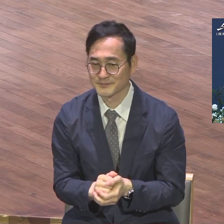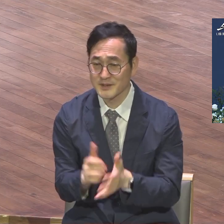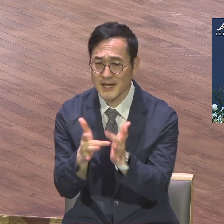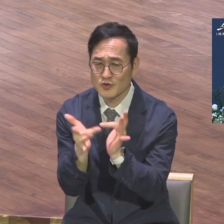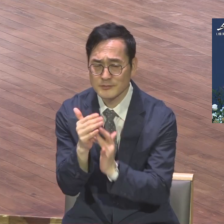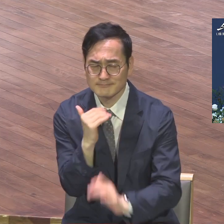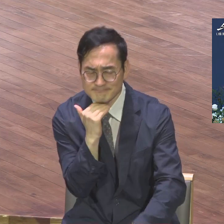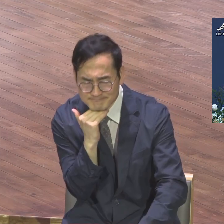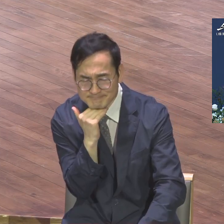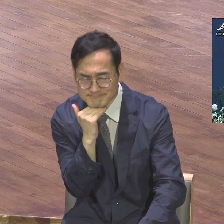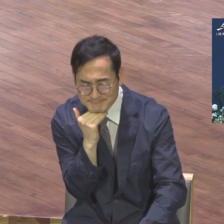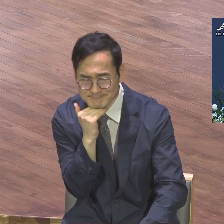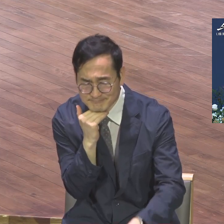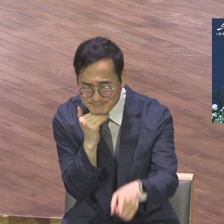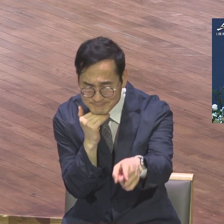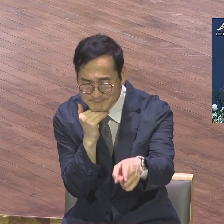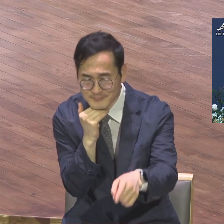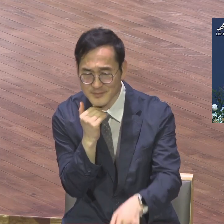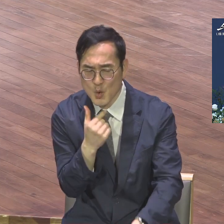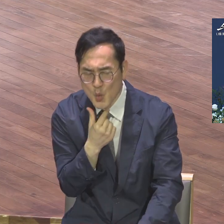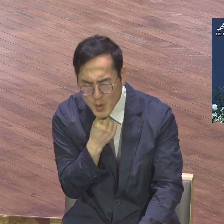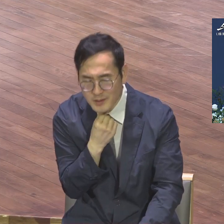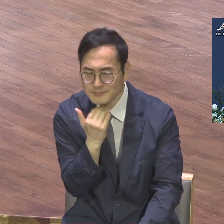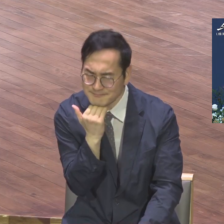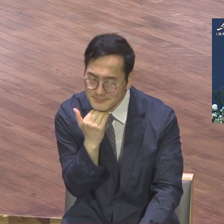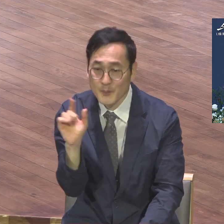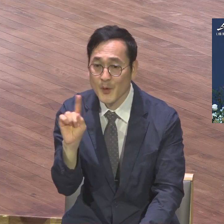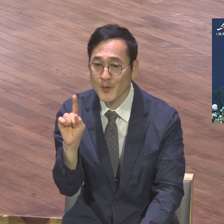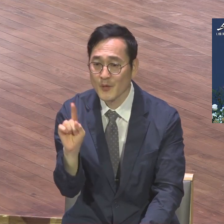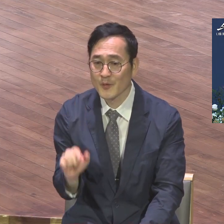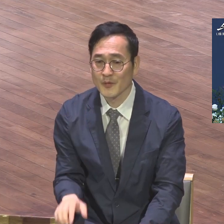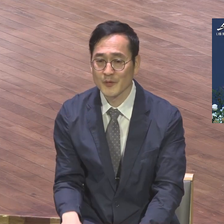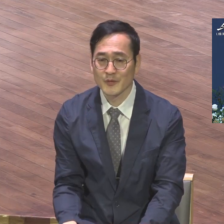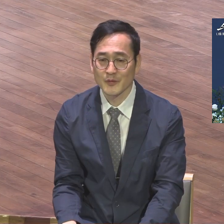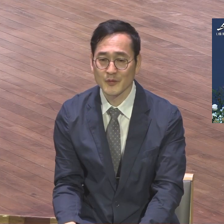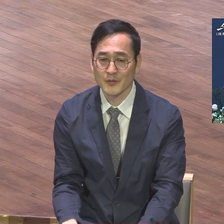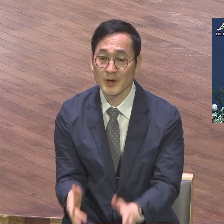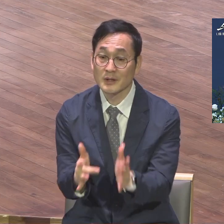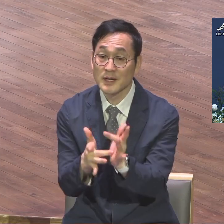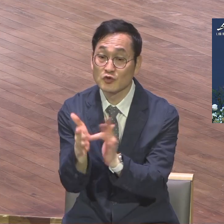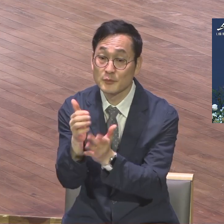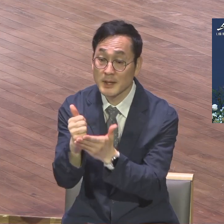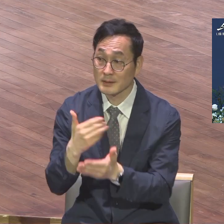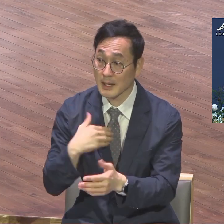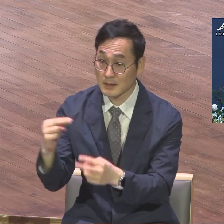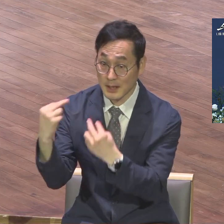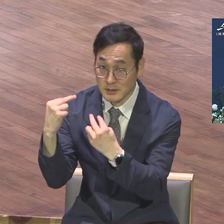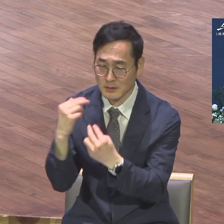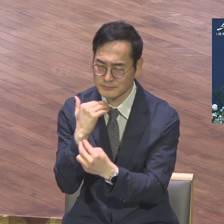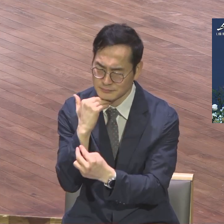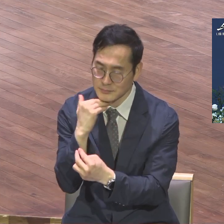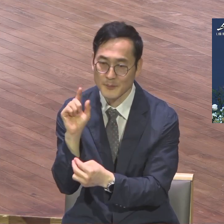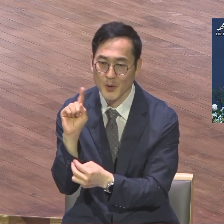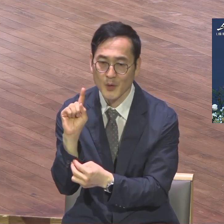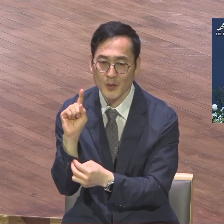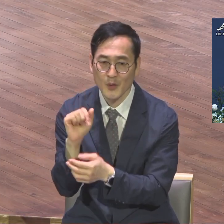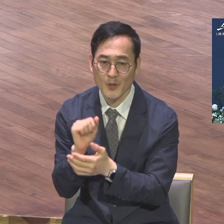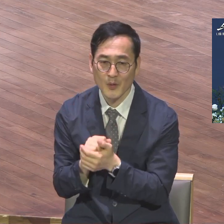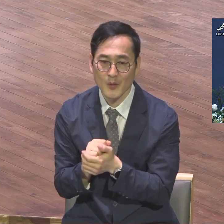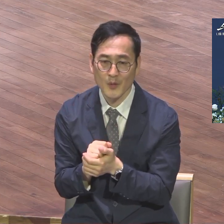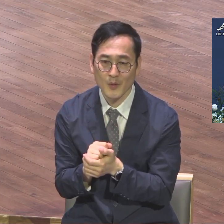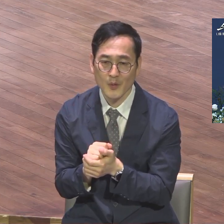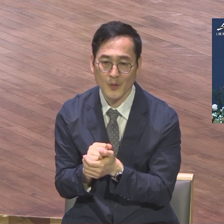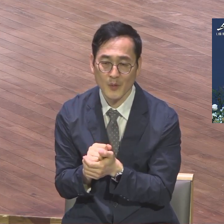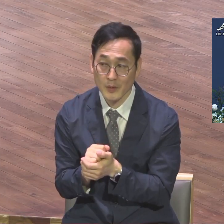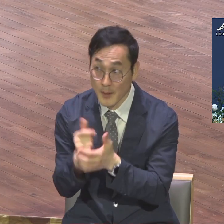기대하는 것이 무엇인지 여기에 분별되어야 돼요. 예수님이 나를 향해 기대한 것이 뭐냐, 요거 분별하면